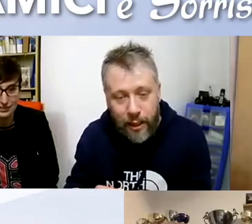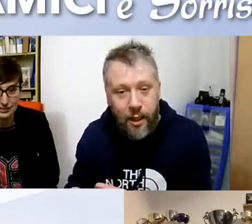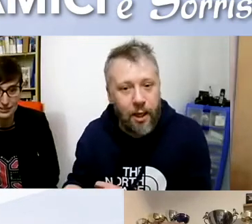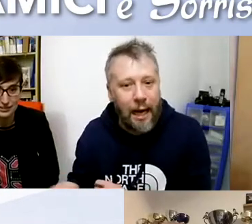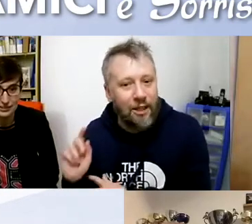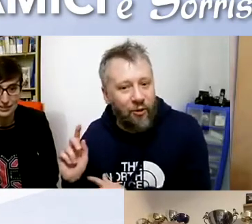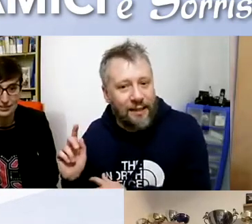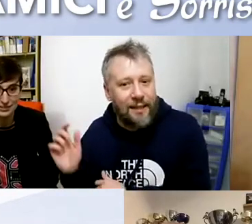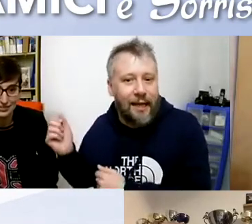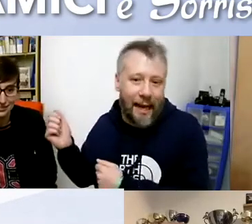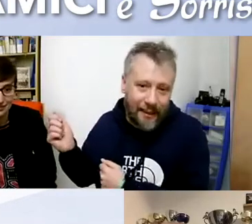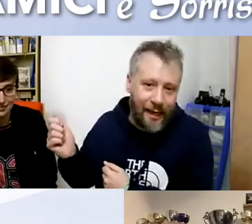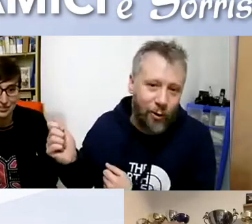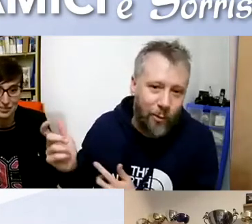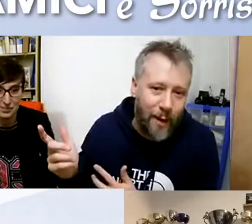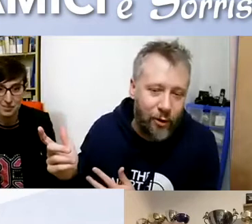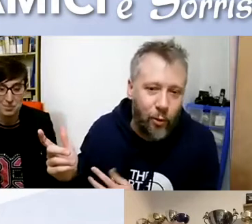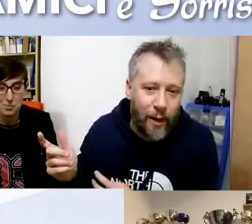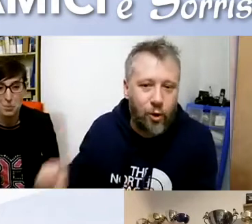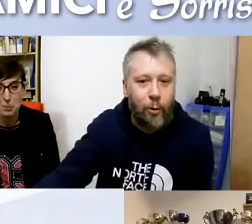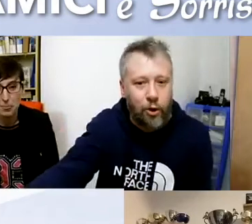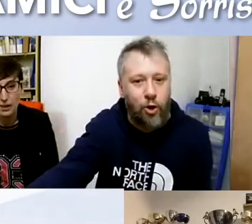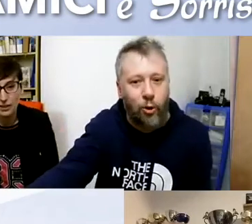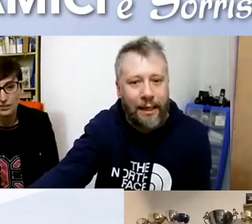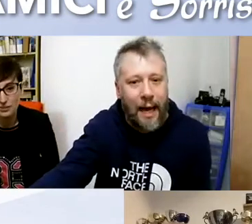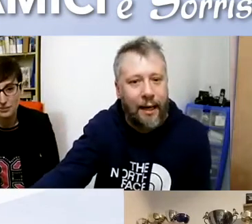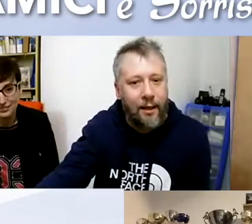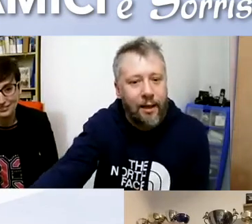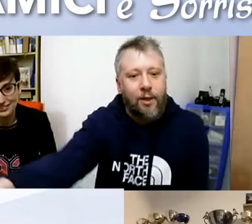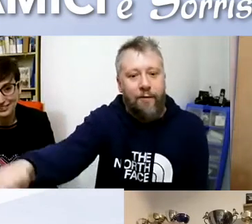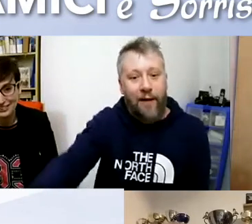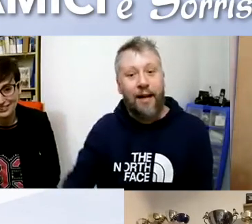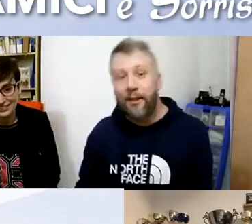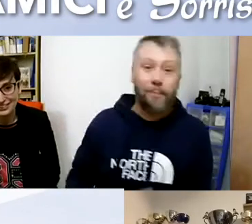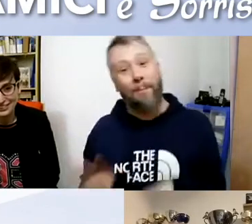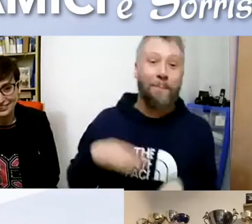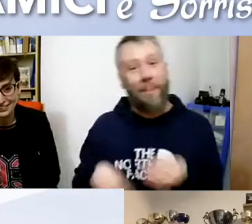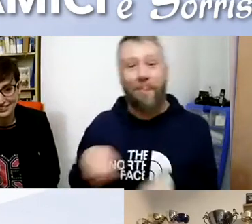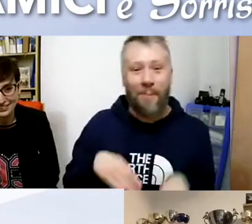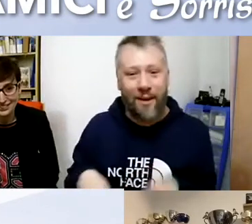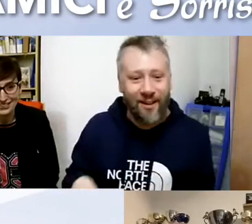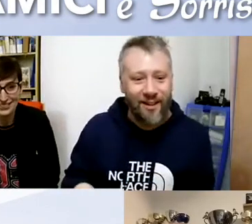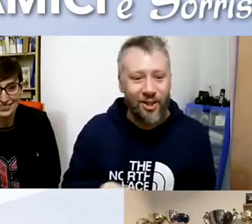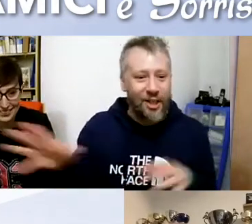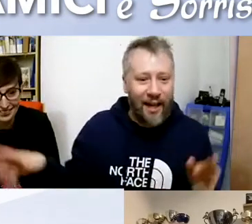box, a differenza degli altri che li accompagno, questo lo porto in giro come il cane. Cioè, va...